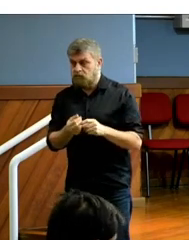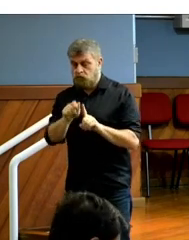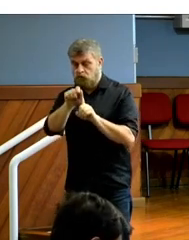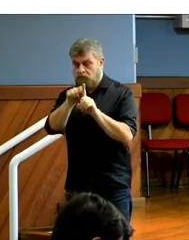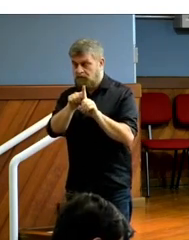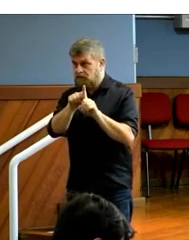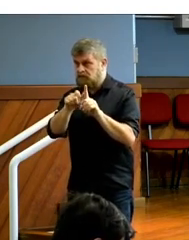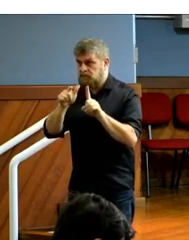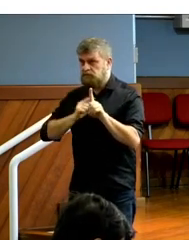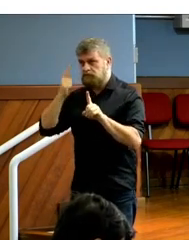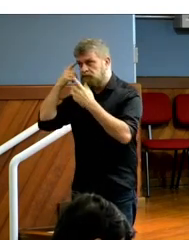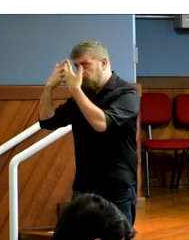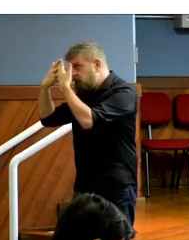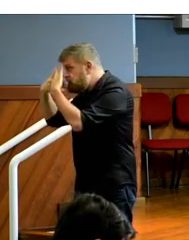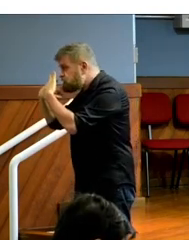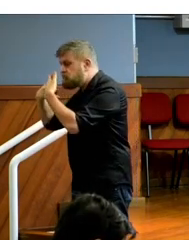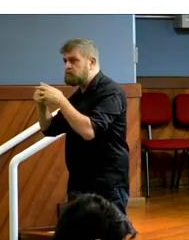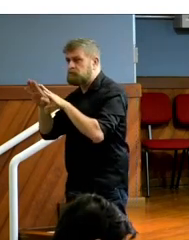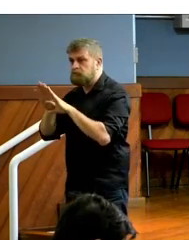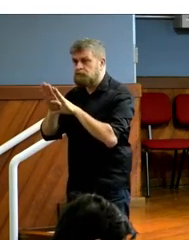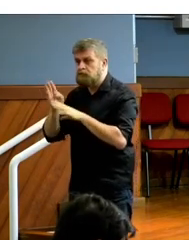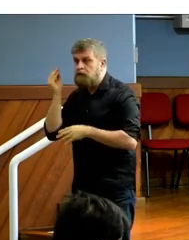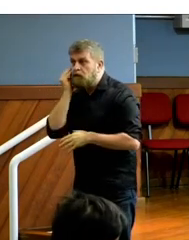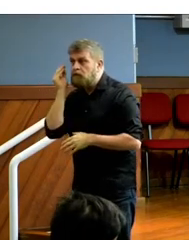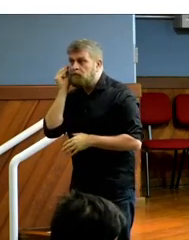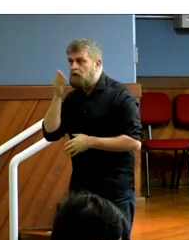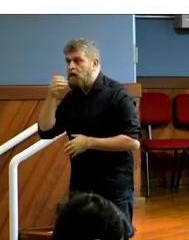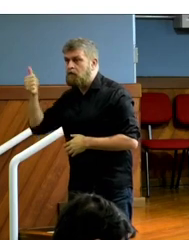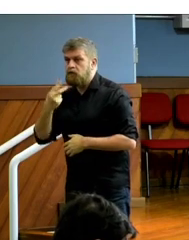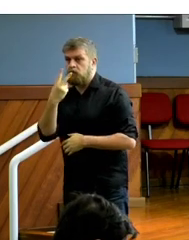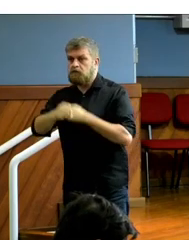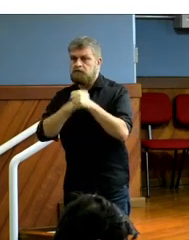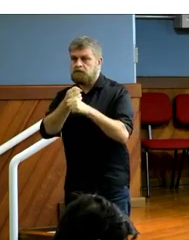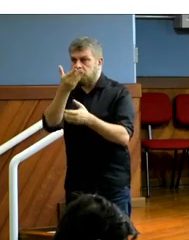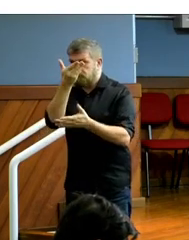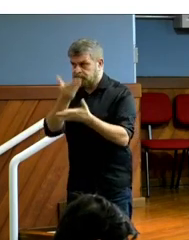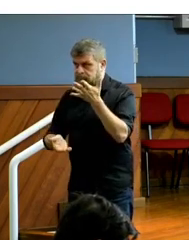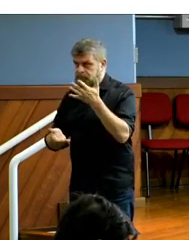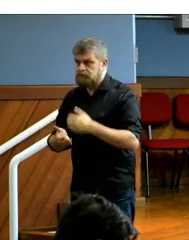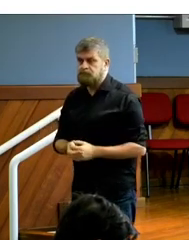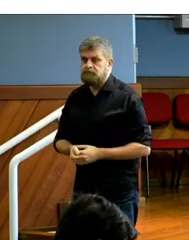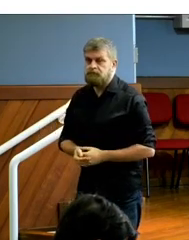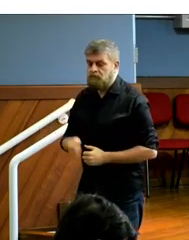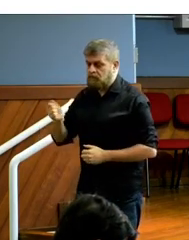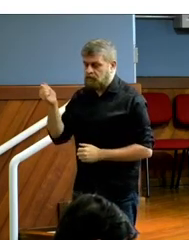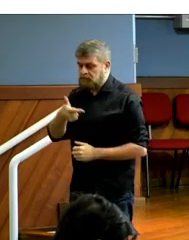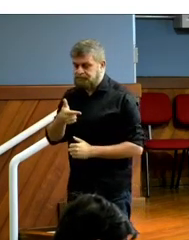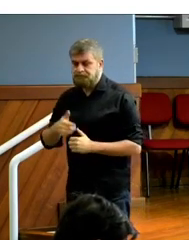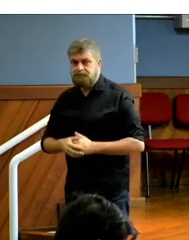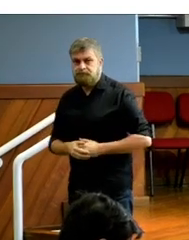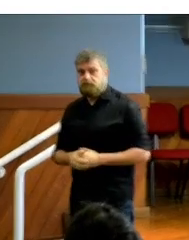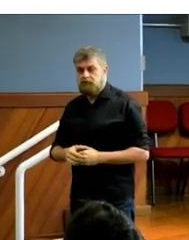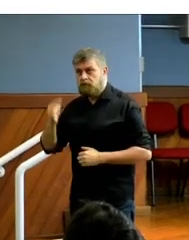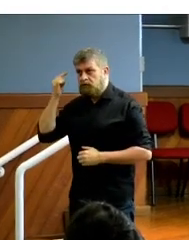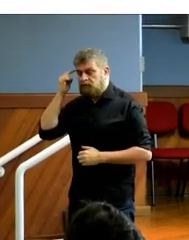mês de reflexão e de experimentação é melhor do que dois anos perdidos. Né? Então, pensar que